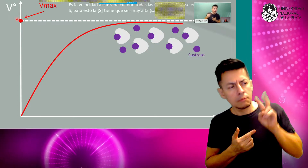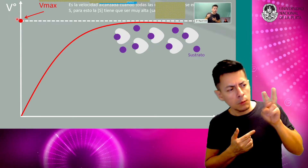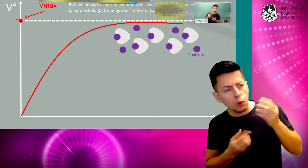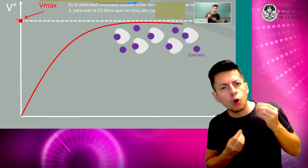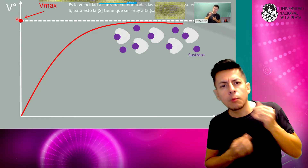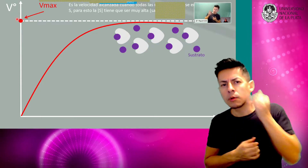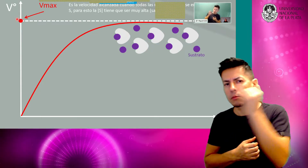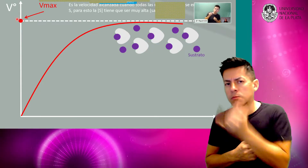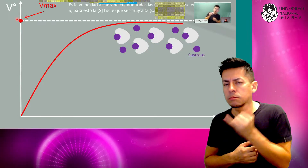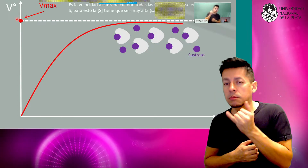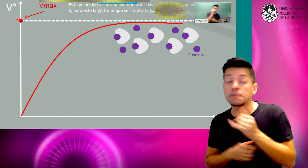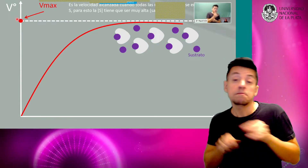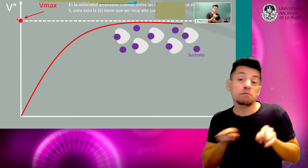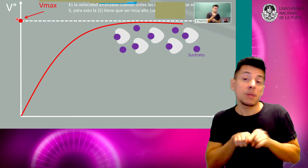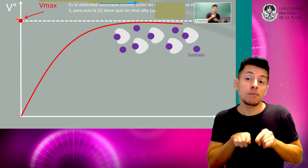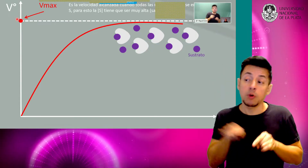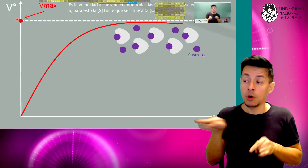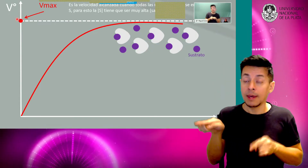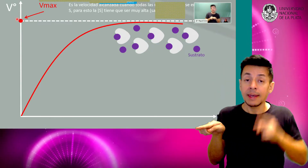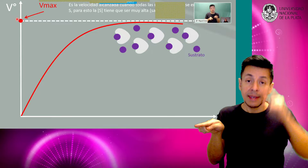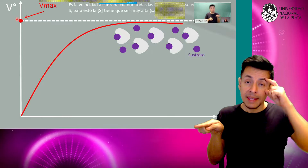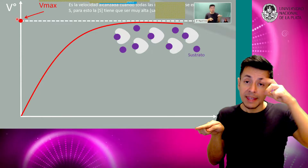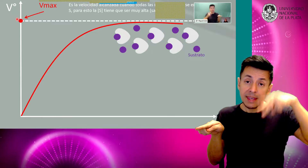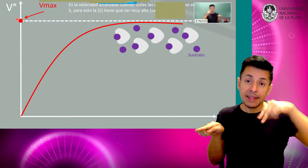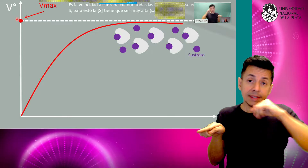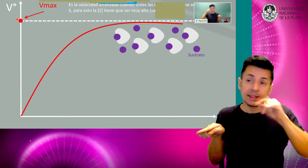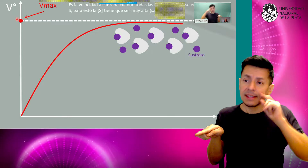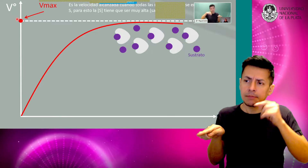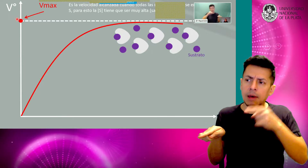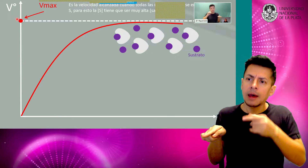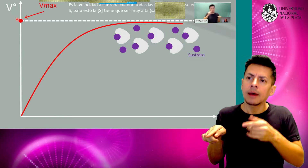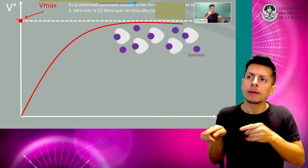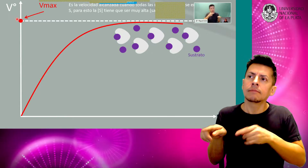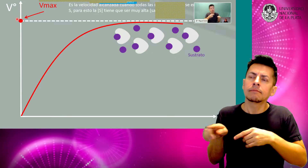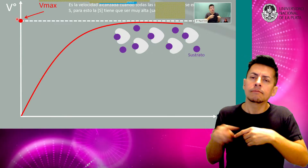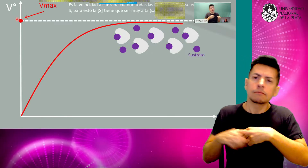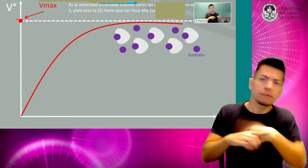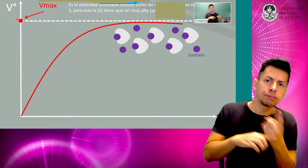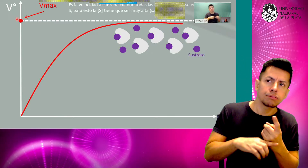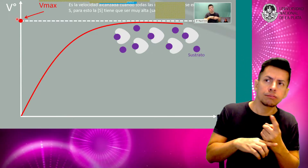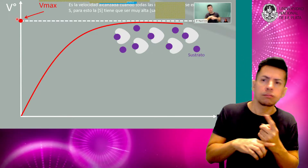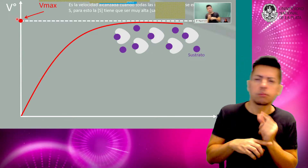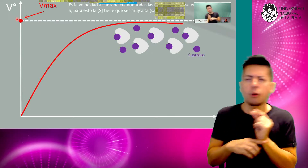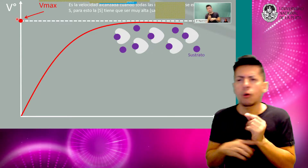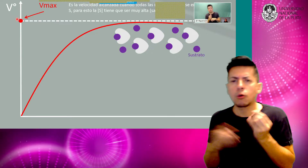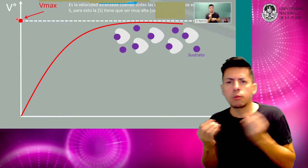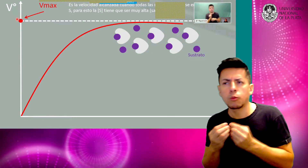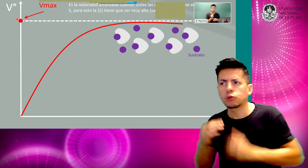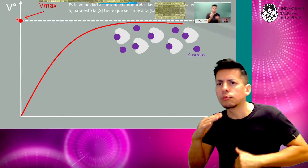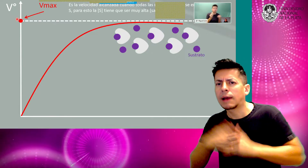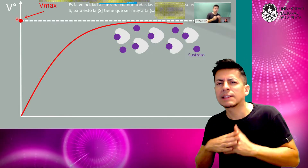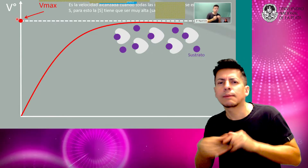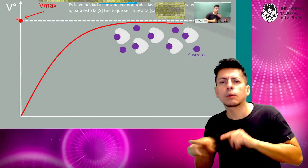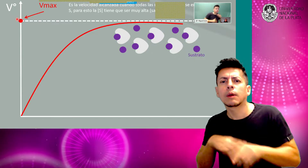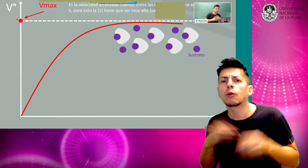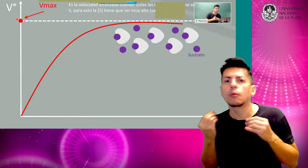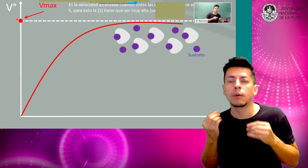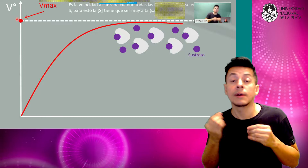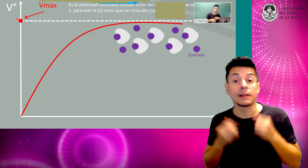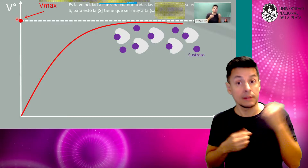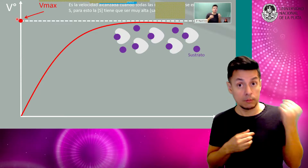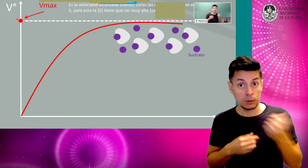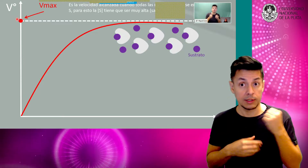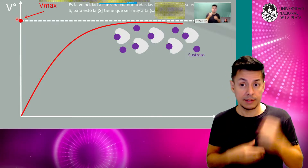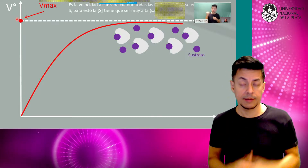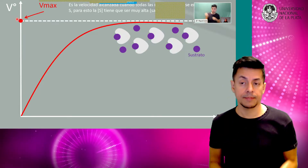podemos describir, por ejemplo, por qué velocidad máxima alcanzan. Es un parámetro importante a determinar